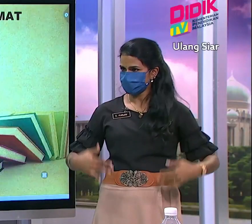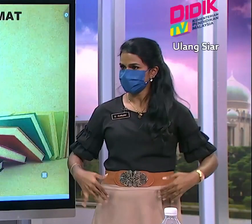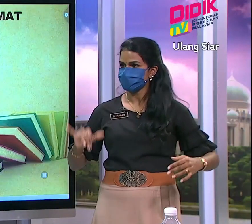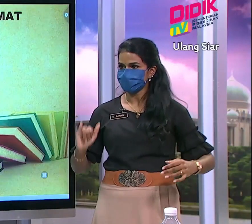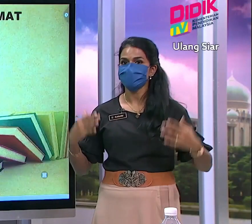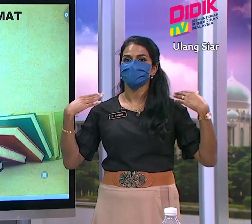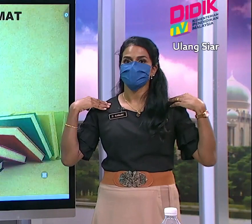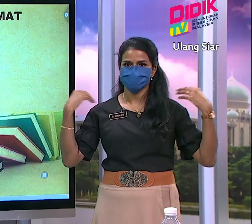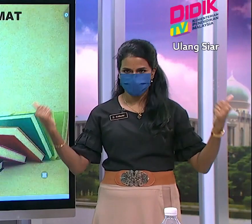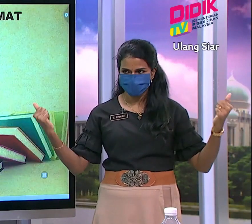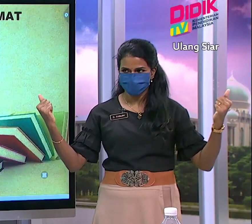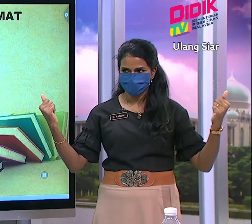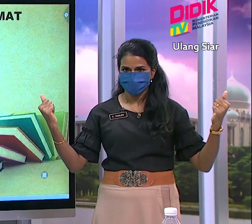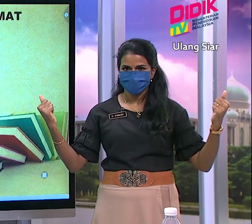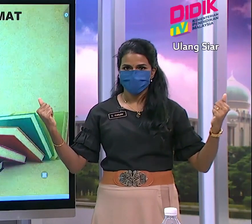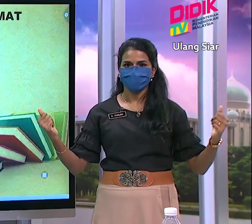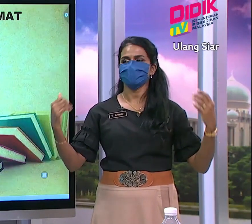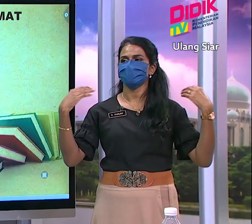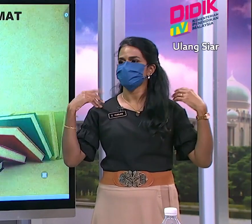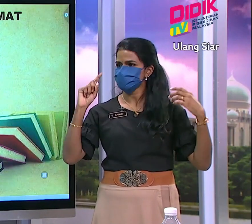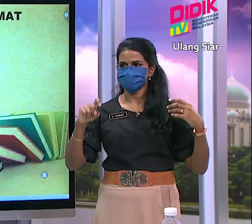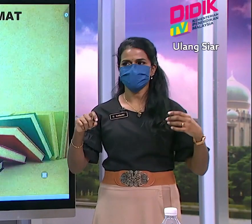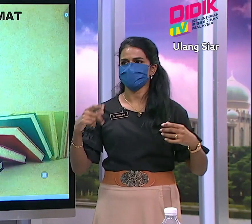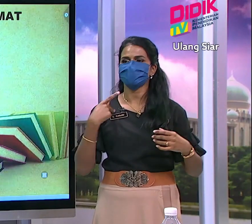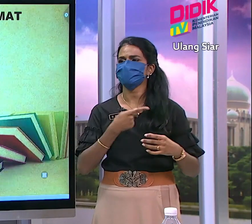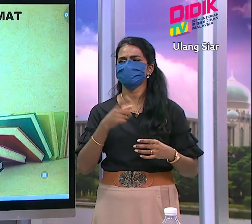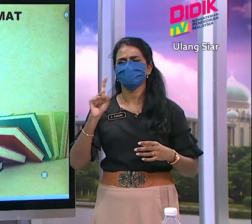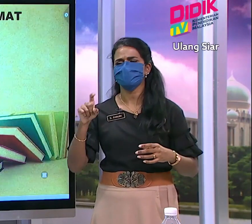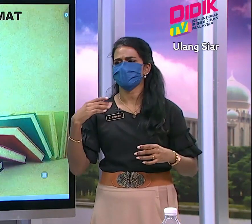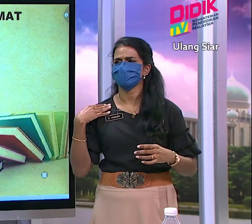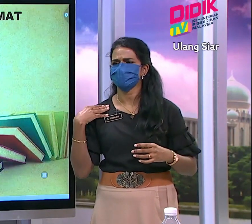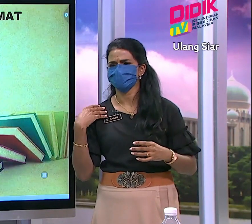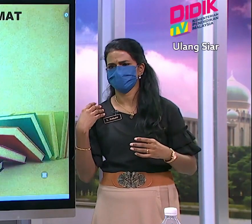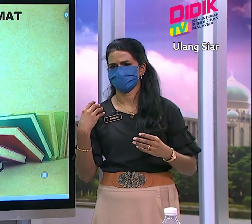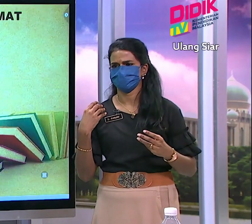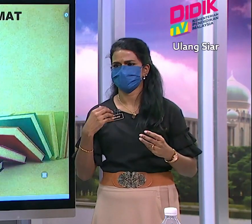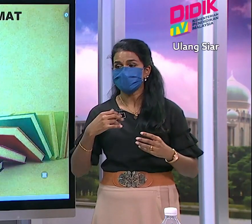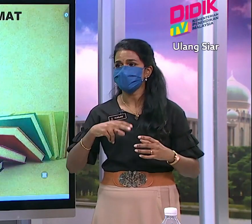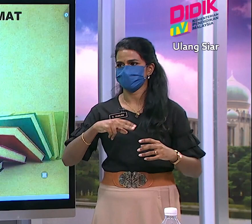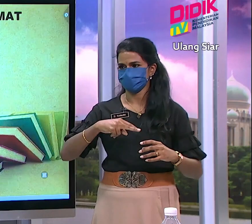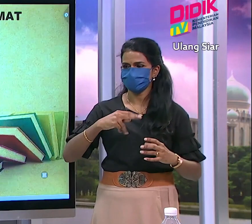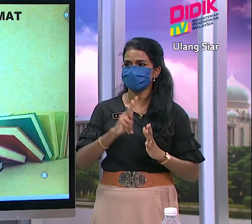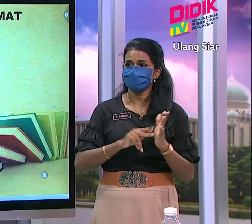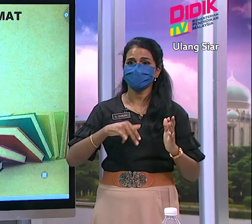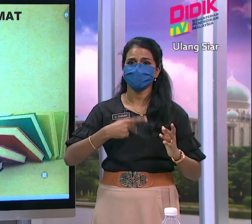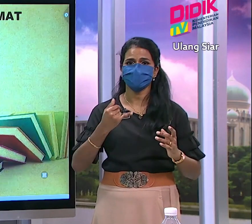badan yang sehat. Okey, mesti kita mesti ada niat ataupun